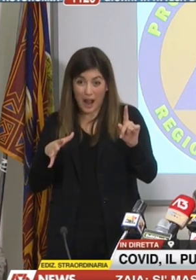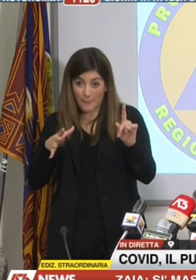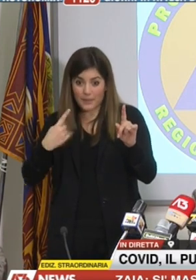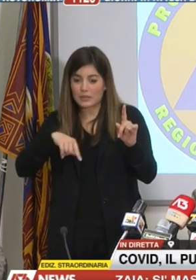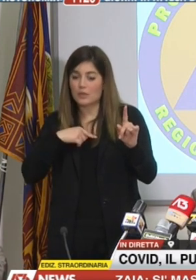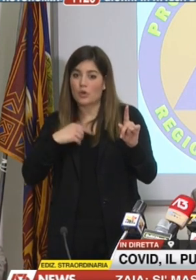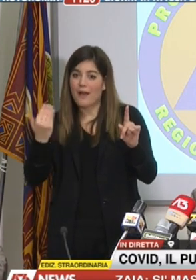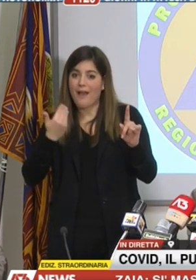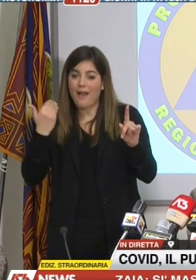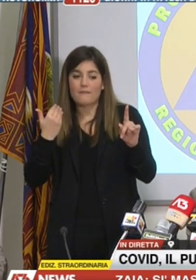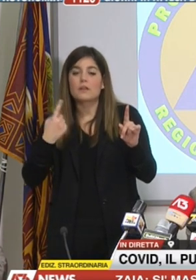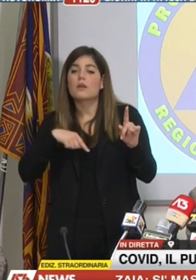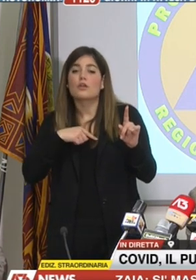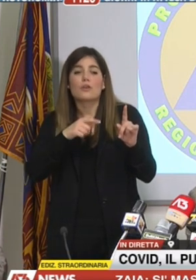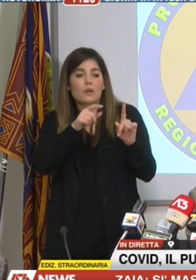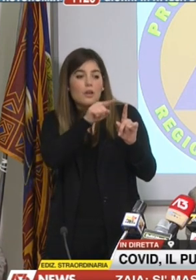quelli dei numeri, diciamo beh,